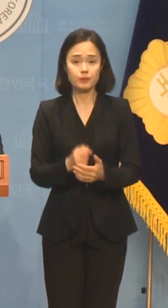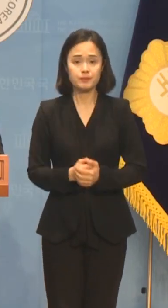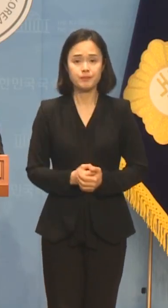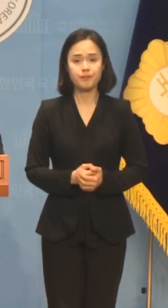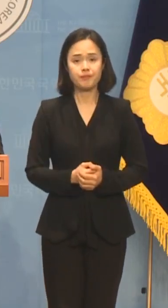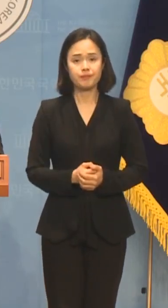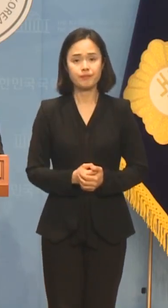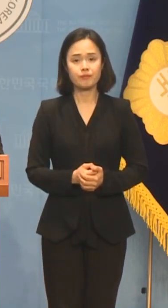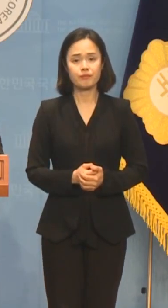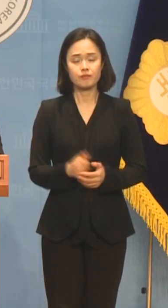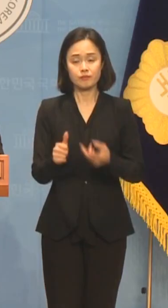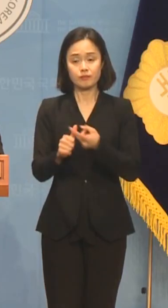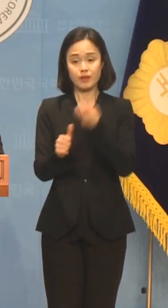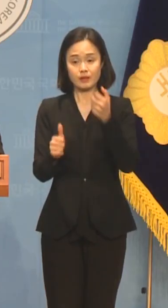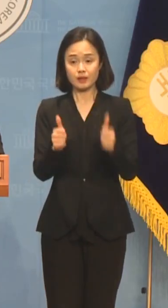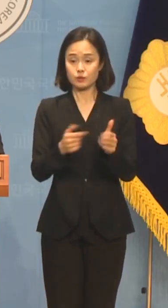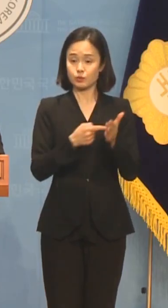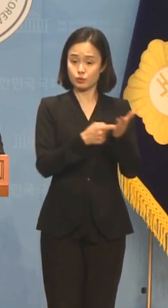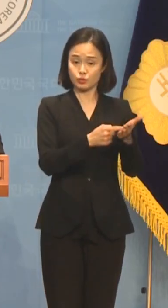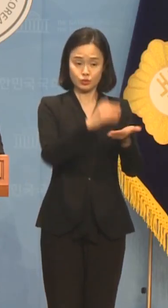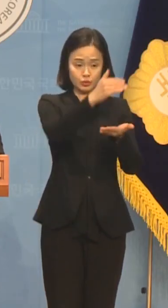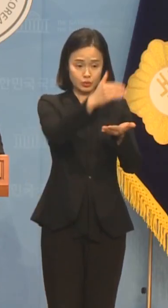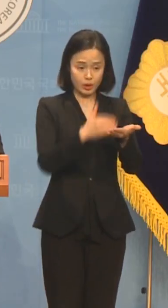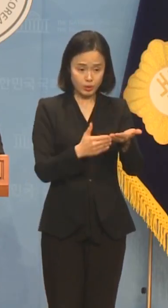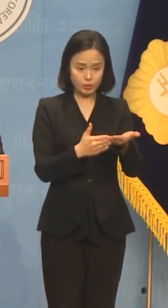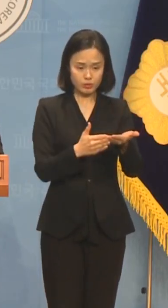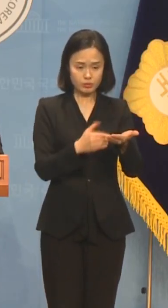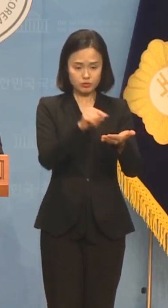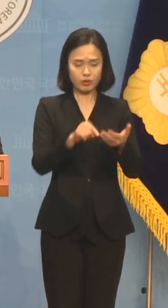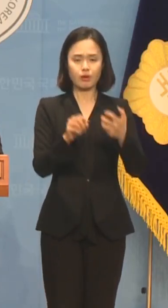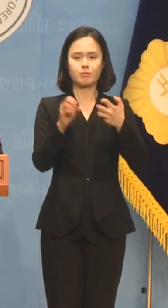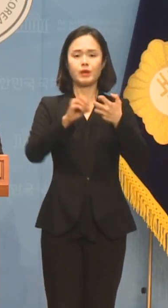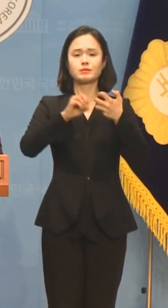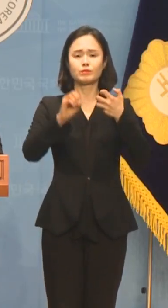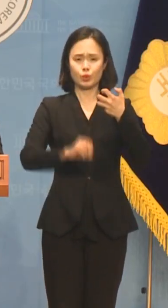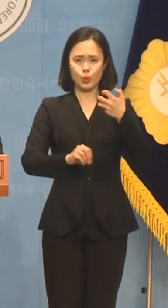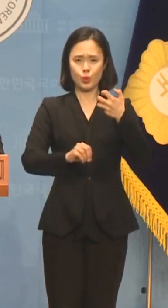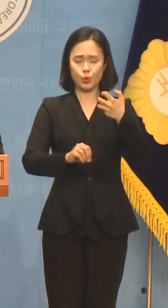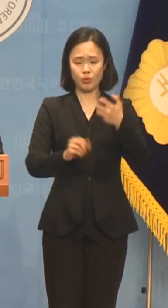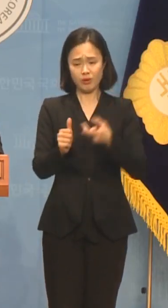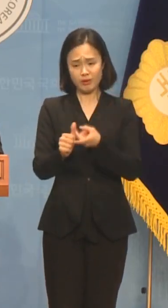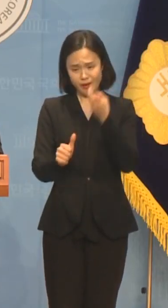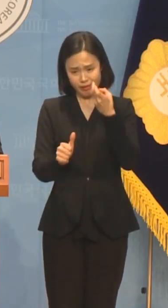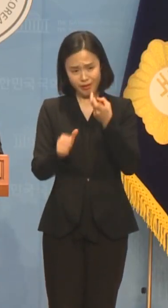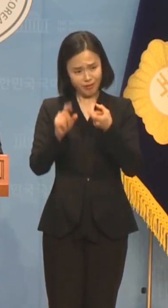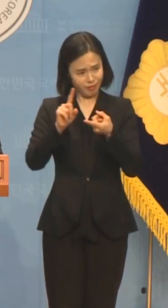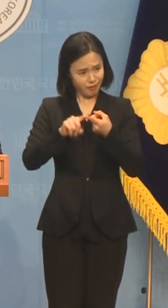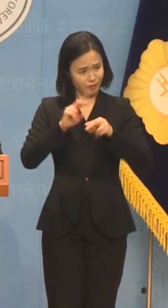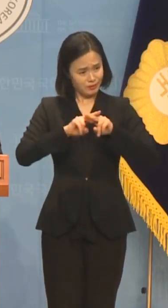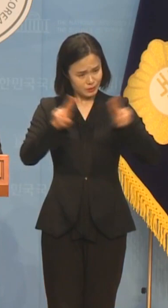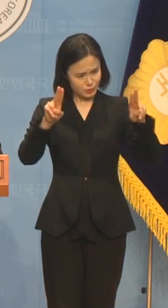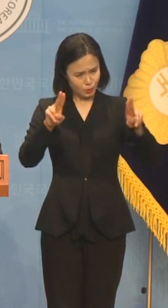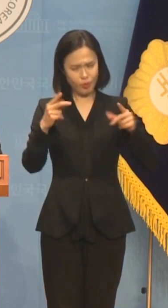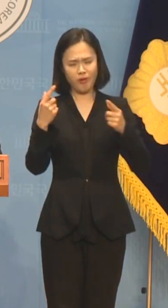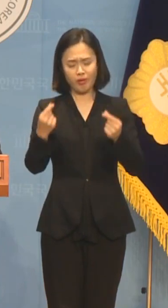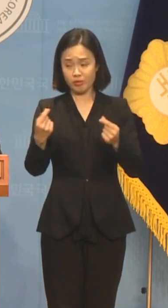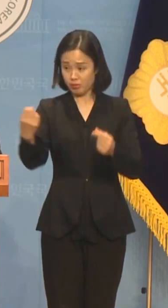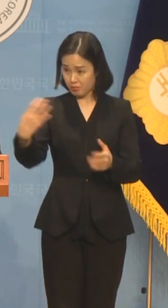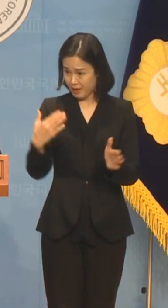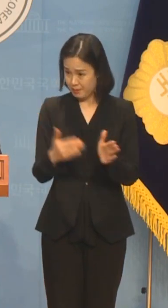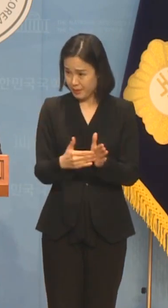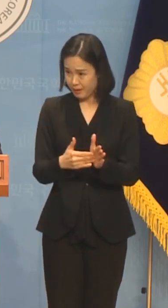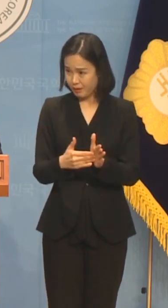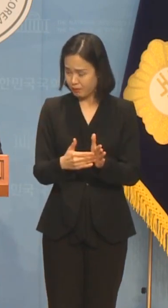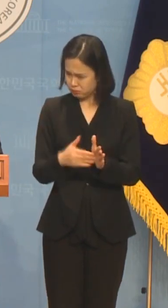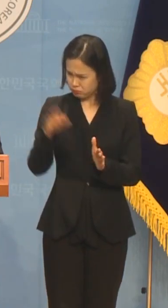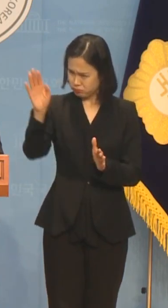달하는 탄핵소추서의 내용이 철회된 것이라고 우깁니다. 왜 70%나 90%가